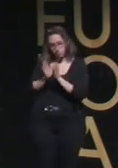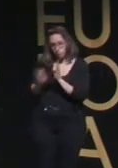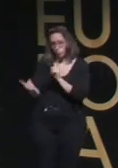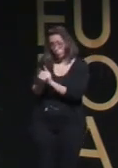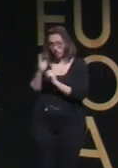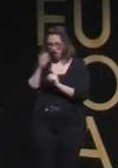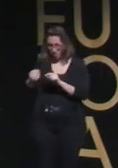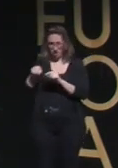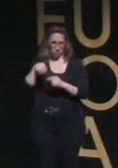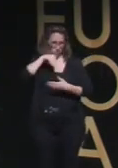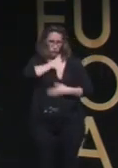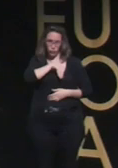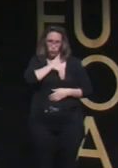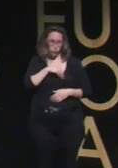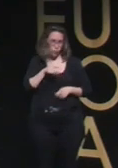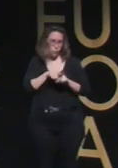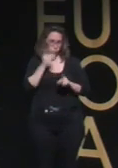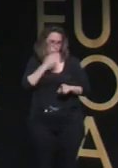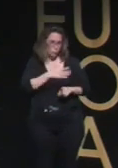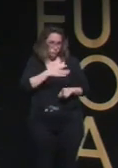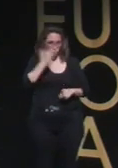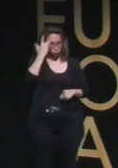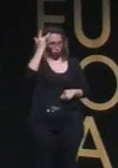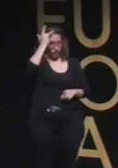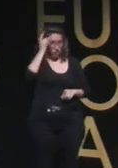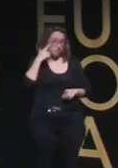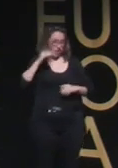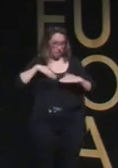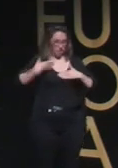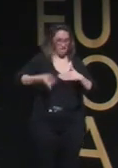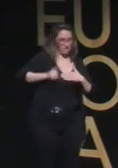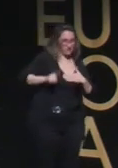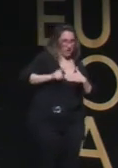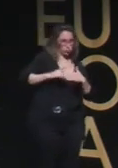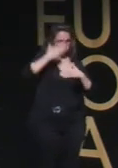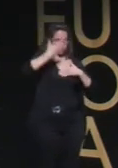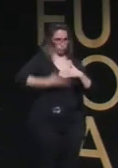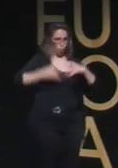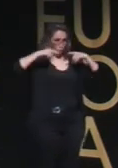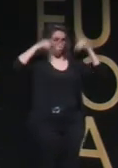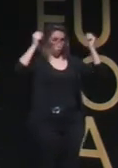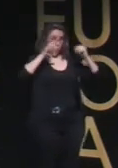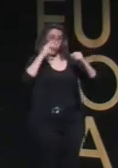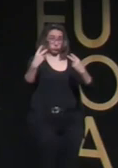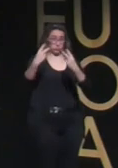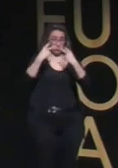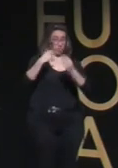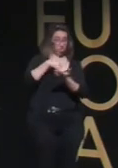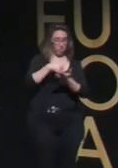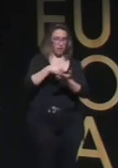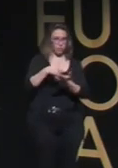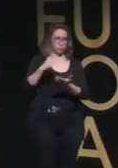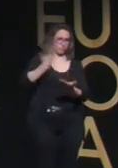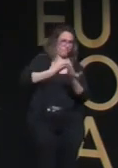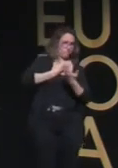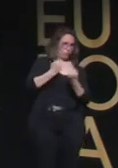cordero, pero se ha inventado esta coraza de lobo para disimular el cordero que es, porque si es cordero, la van a crujir, ¿vale? Niños anclados